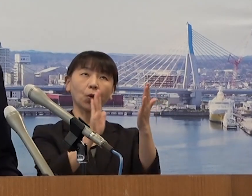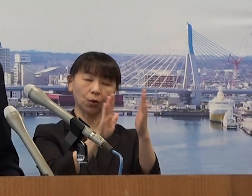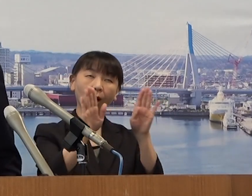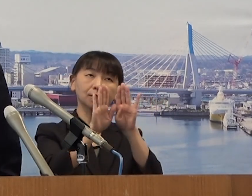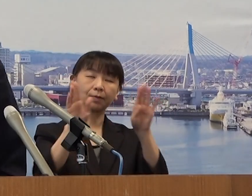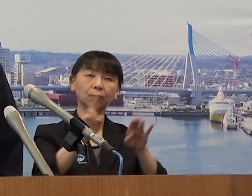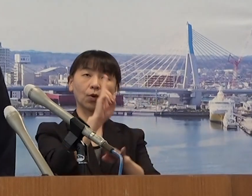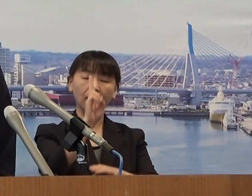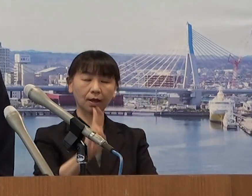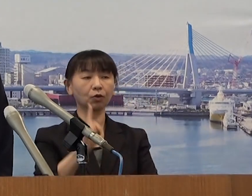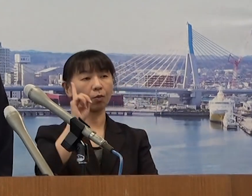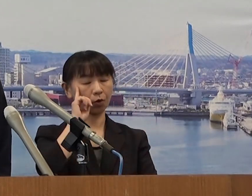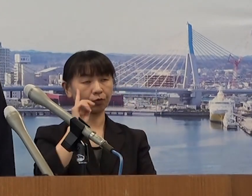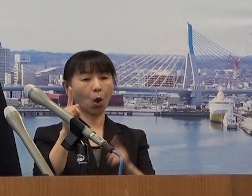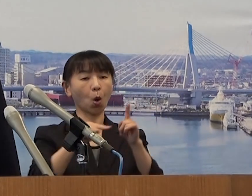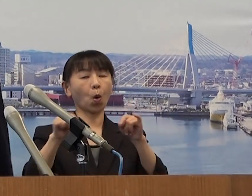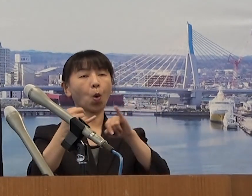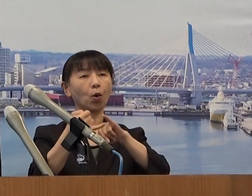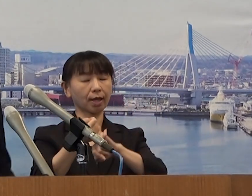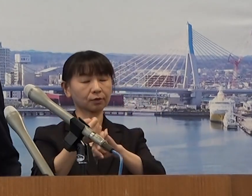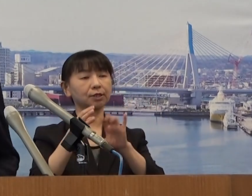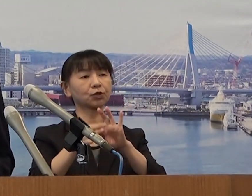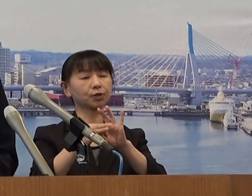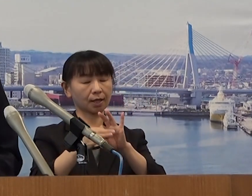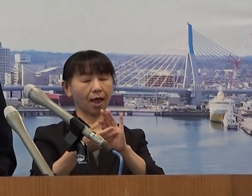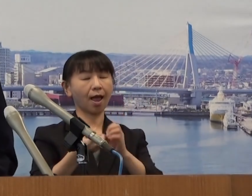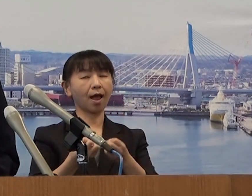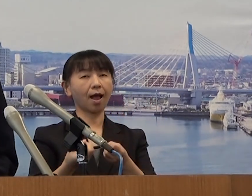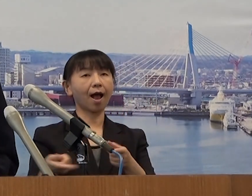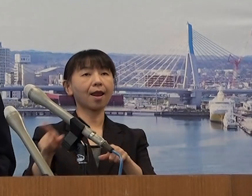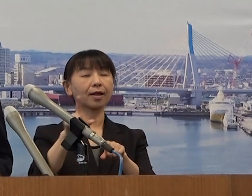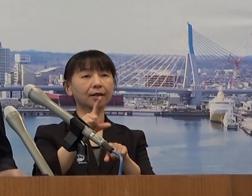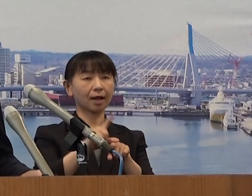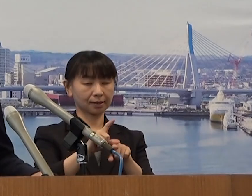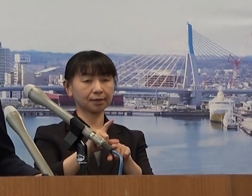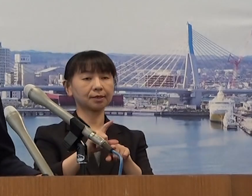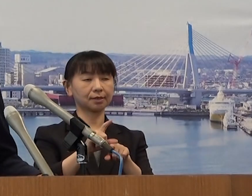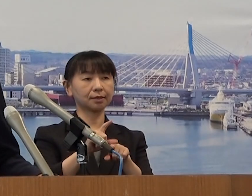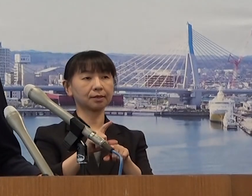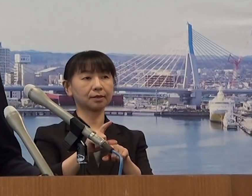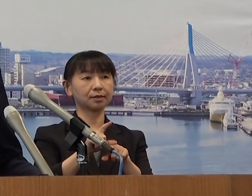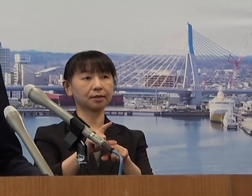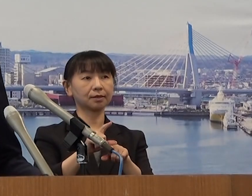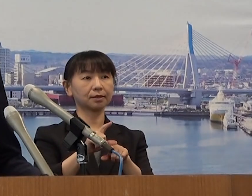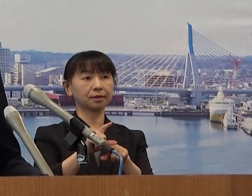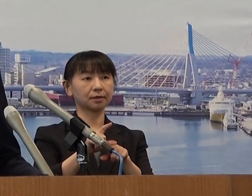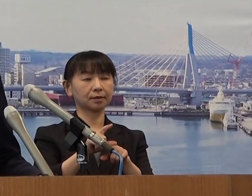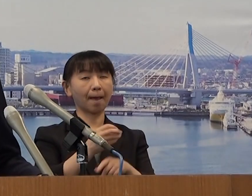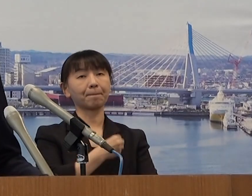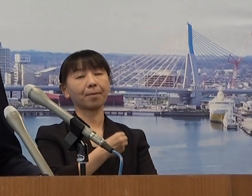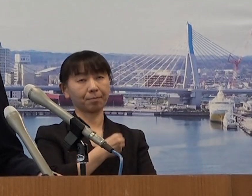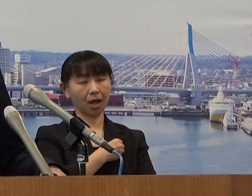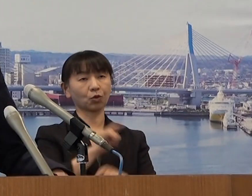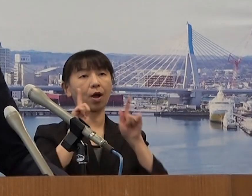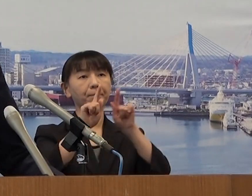というところだったんですが、今回その新たに委員の人選、メンバーが発表されたんですけれども、まず